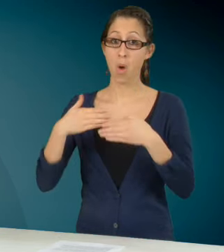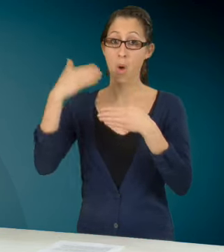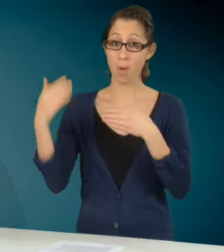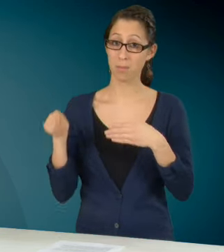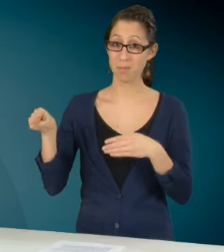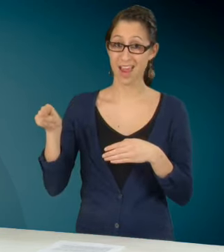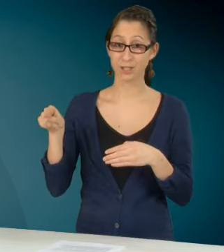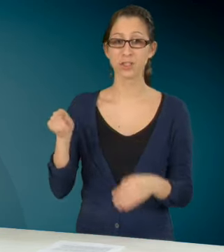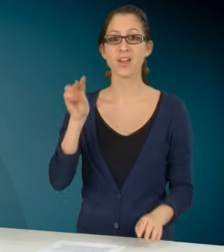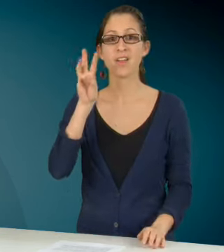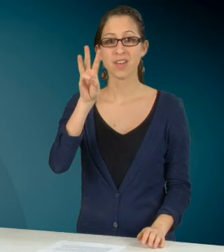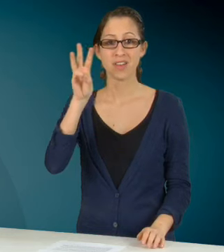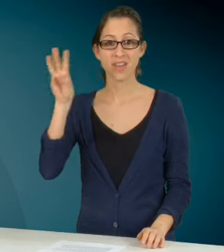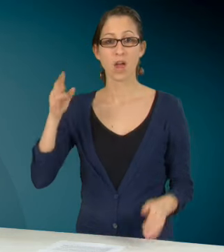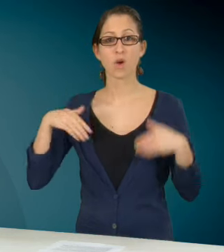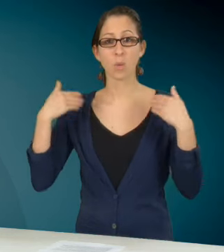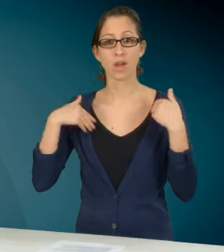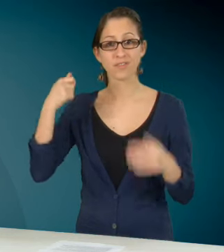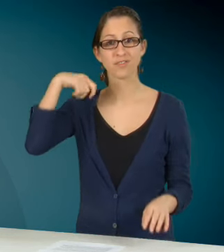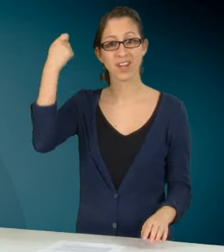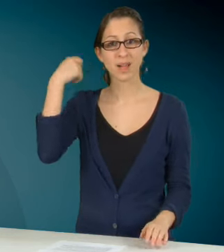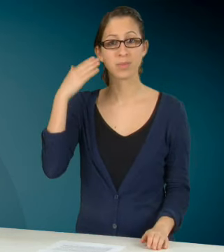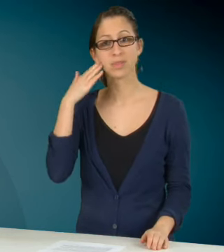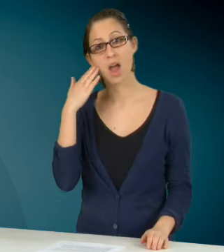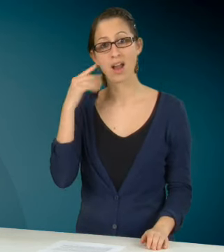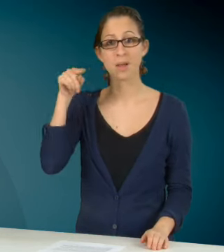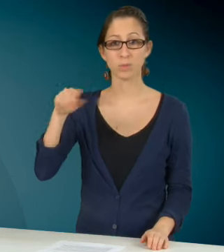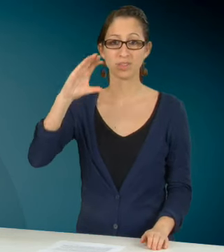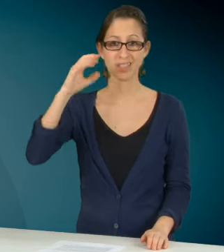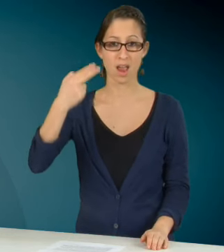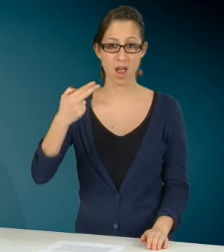homepage dazu www jugendfilmtage punkt ch